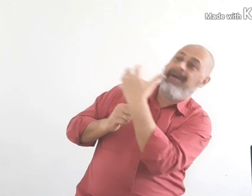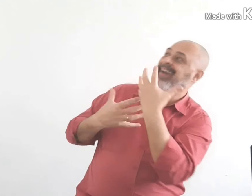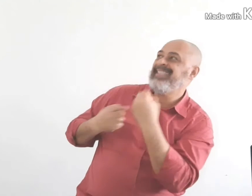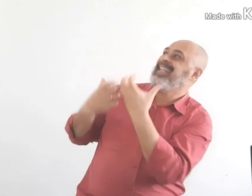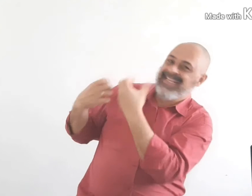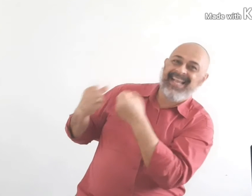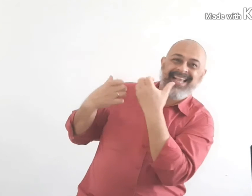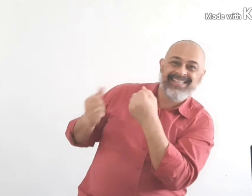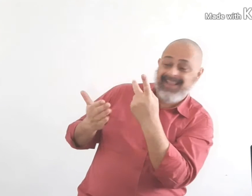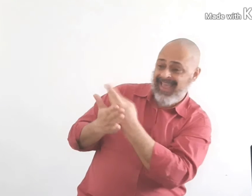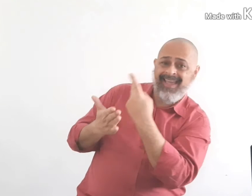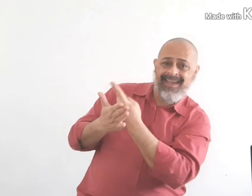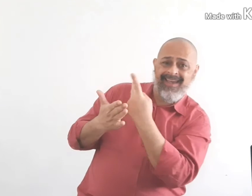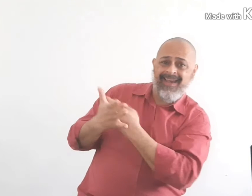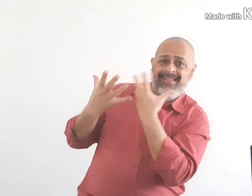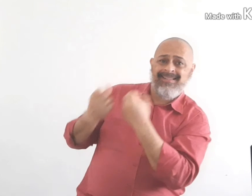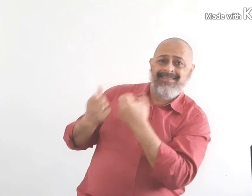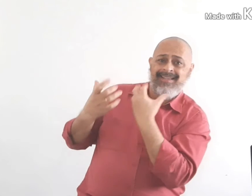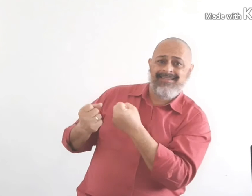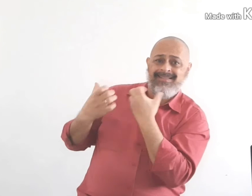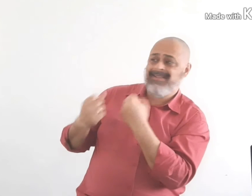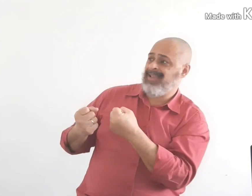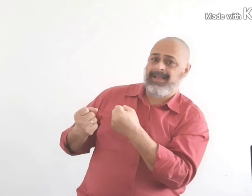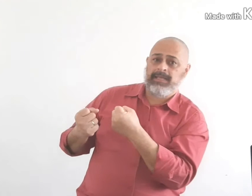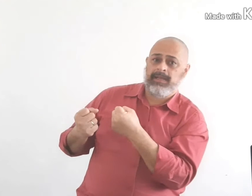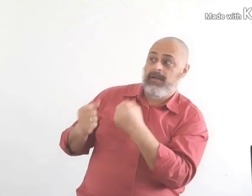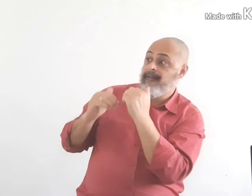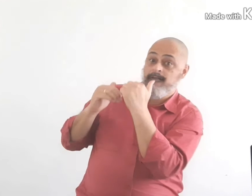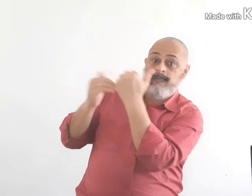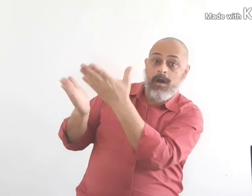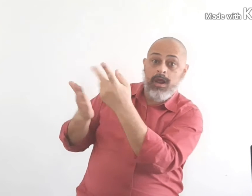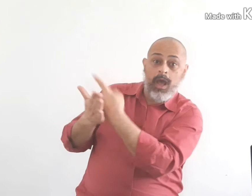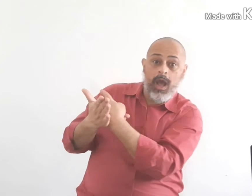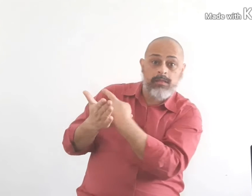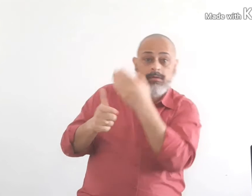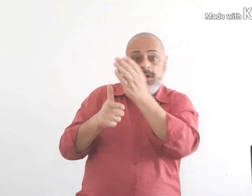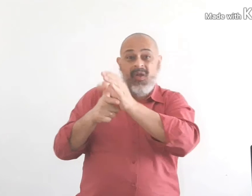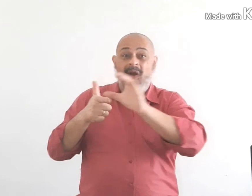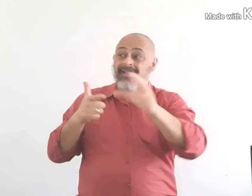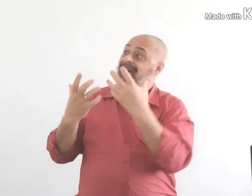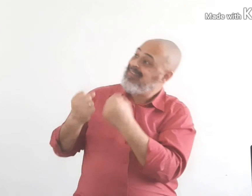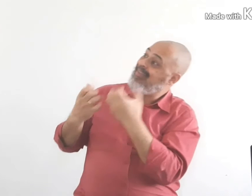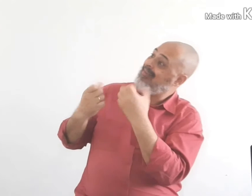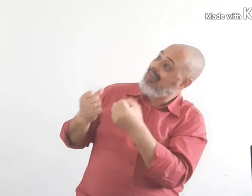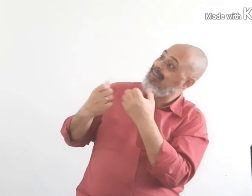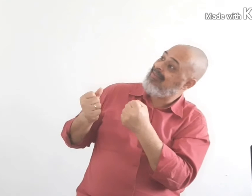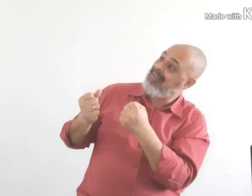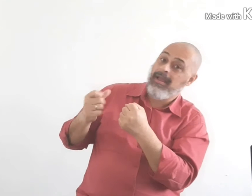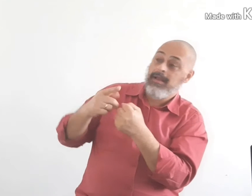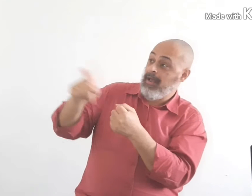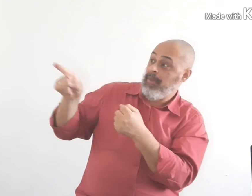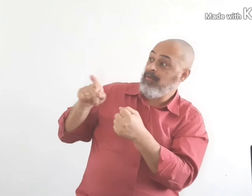com respeito a tudo que se falava, a tudo que se palestrava, a tudo que se